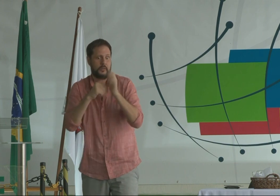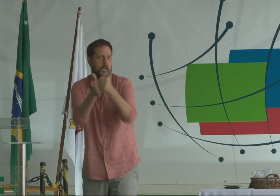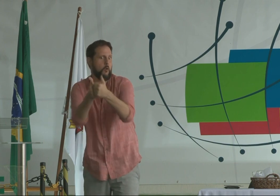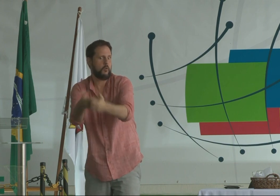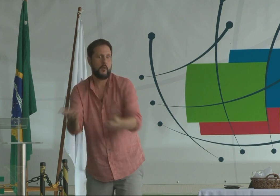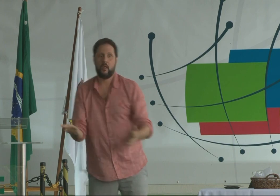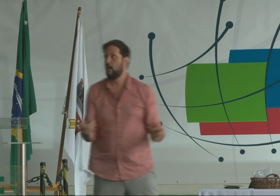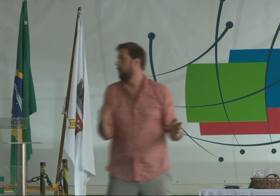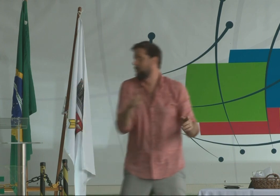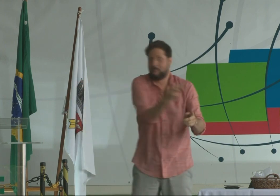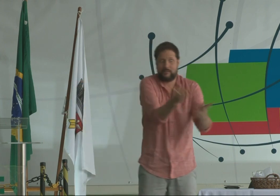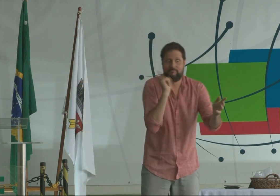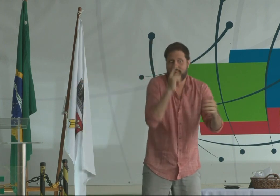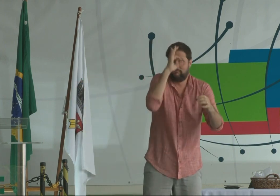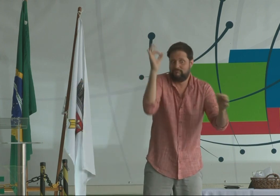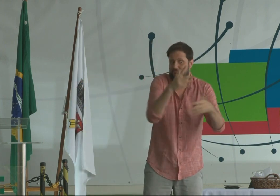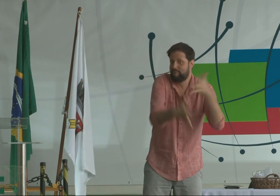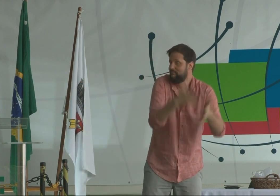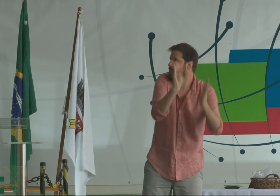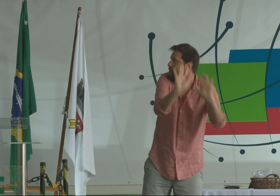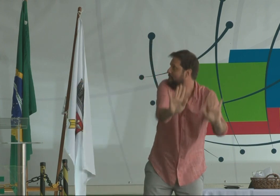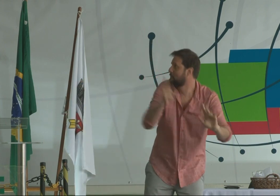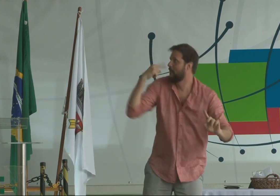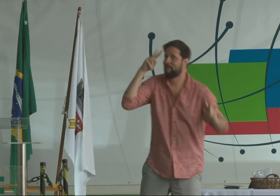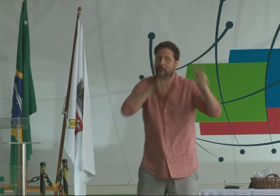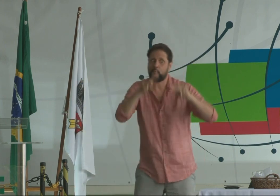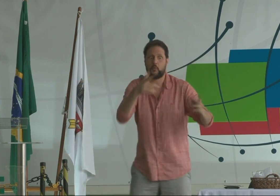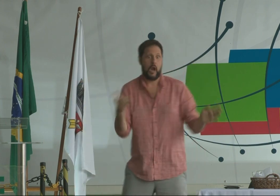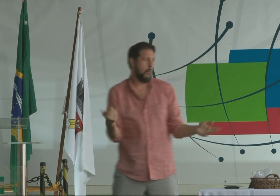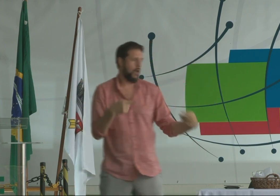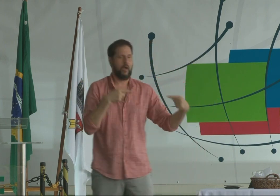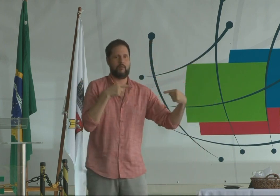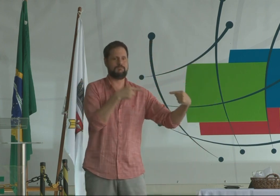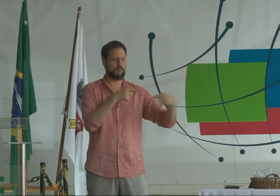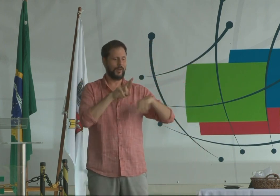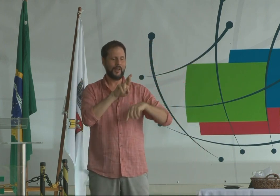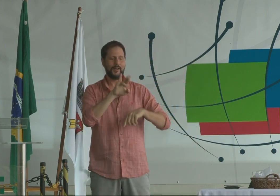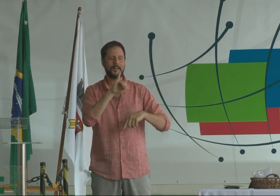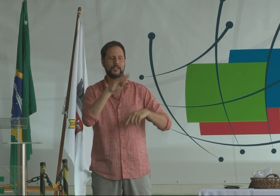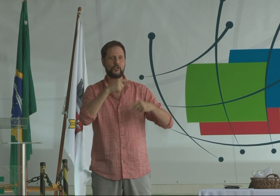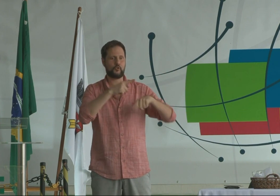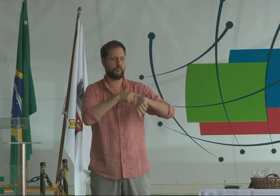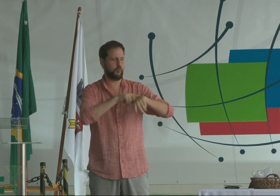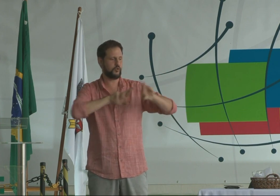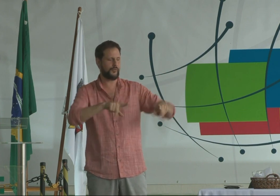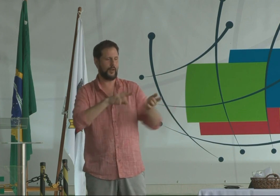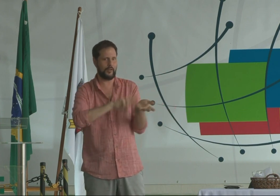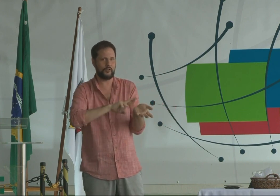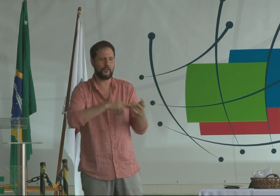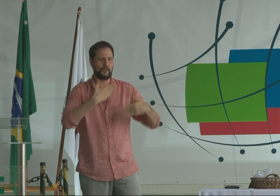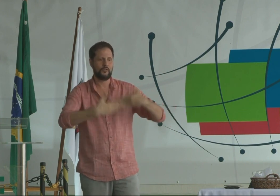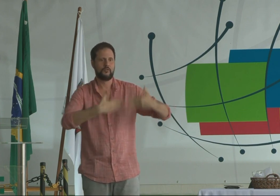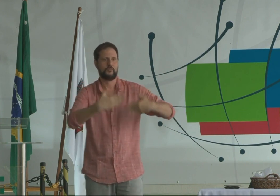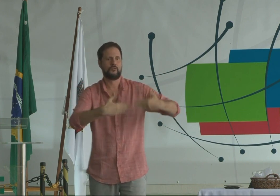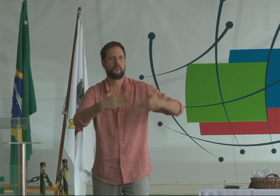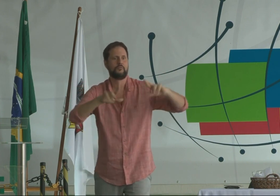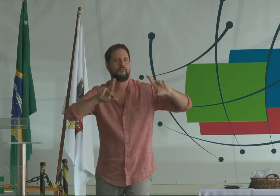dos alunos, eu tenho que acompanhar o conteúdo. A aula está correndo. E o intérprete fala, não, professor, calma, é uma língua visual, uma tradução. Então, quer dizer, são ricos de